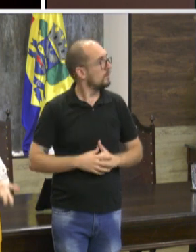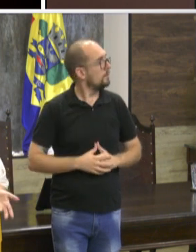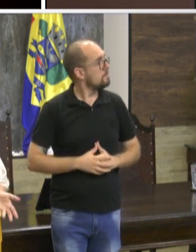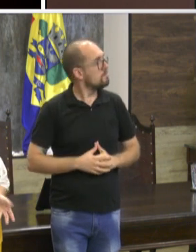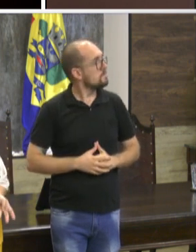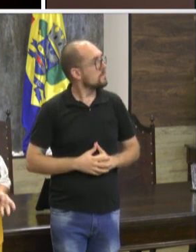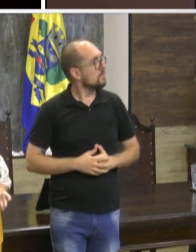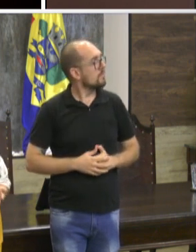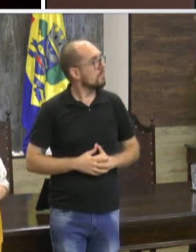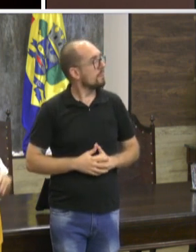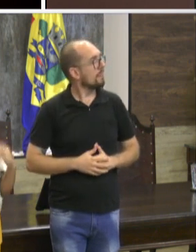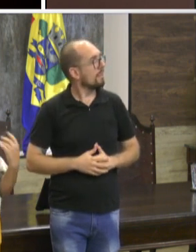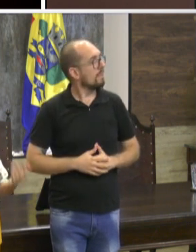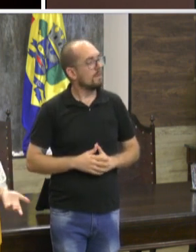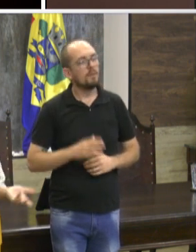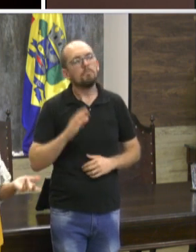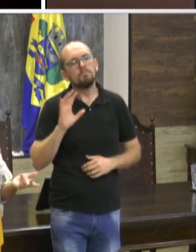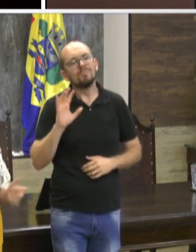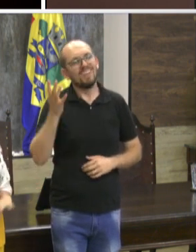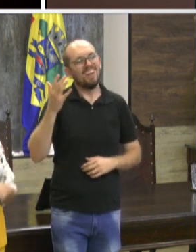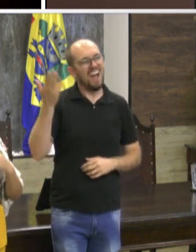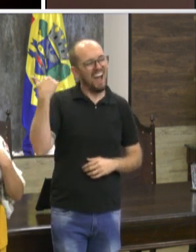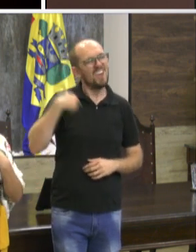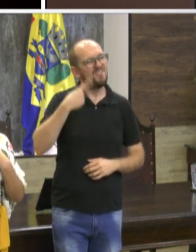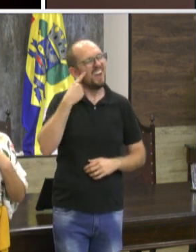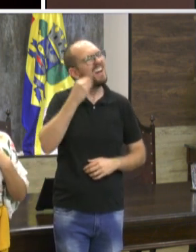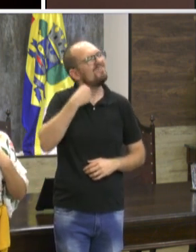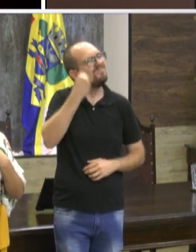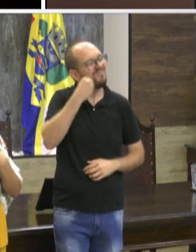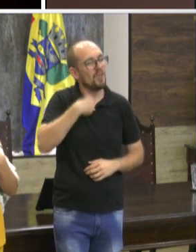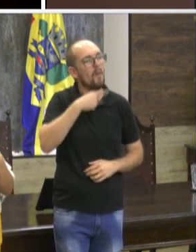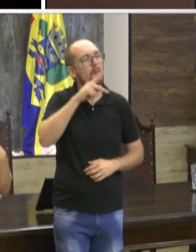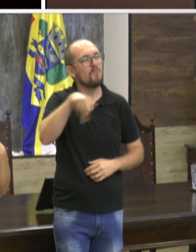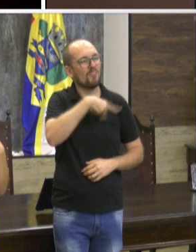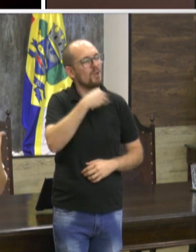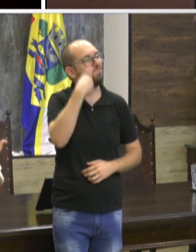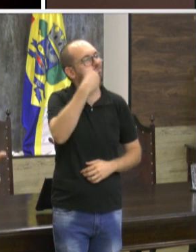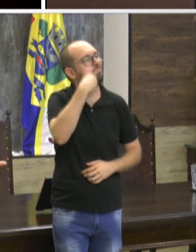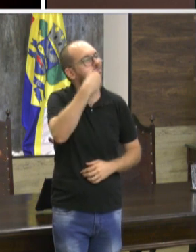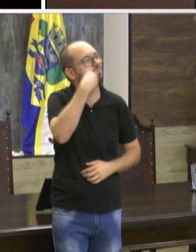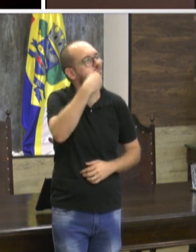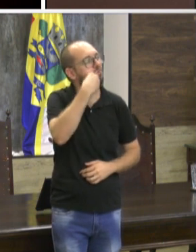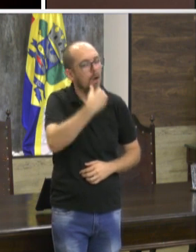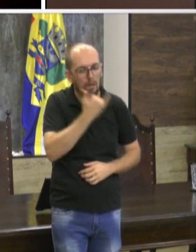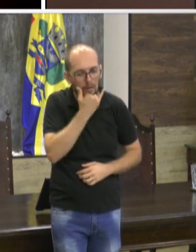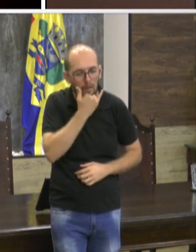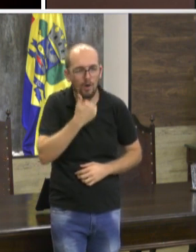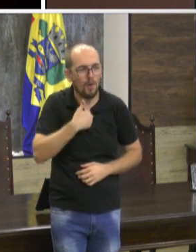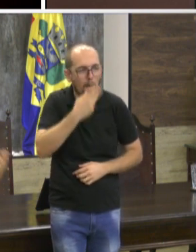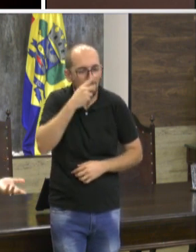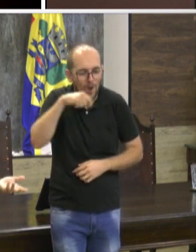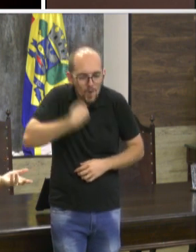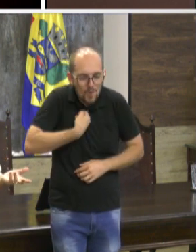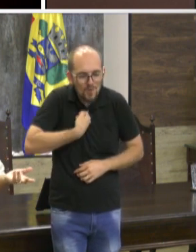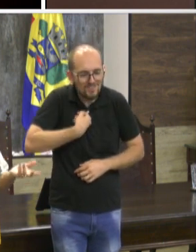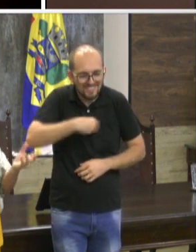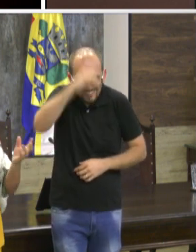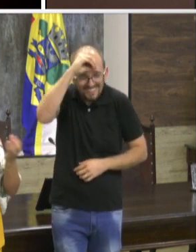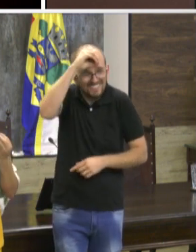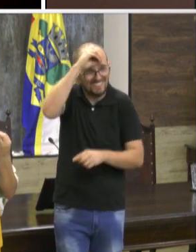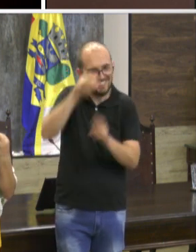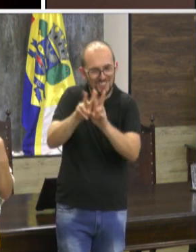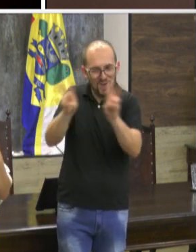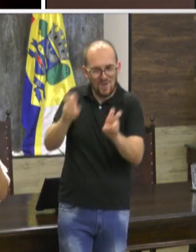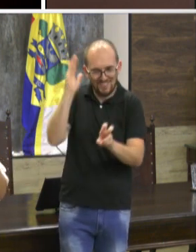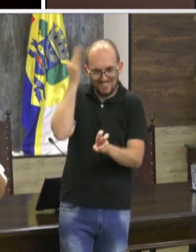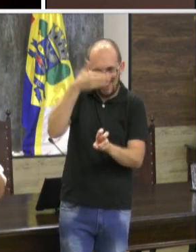Aí eu descobri também que os meus 20 e tantos anos de magistério não me ajudavam em nada, porque eu não conseguia ajudar. Os meus conhecimentos de educadora não